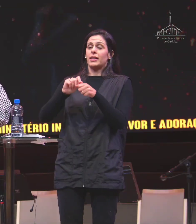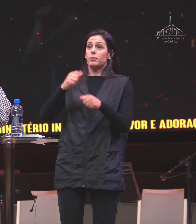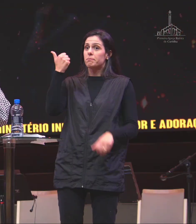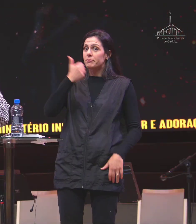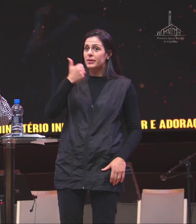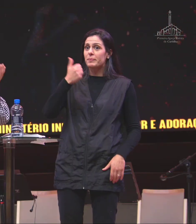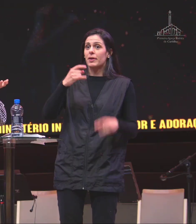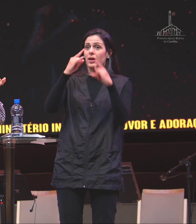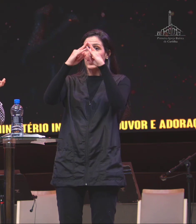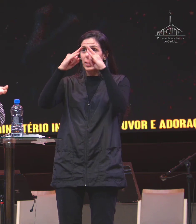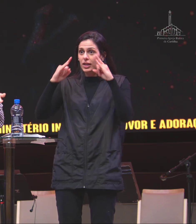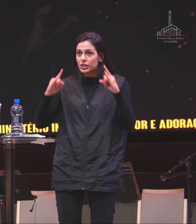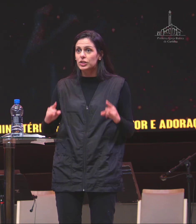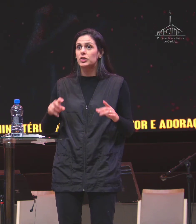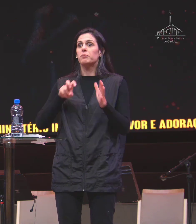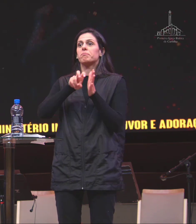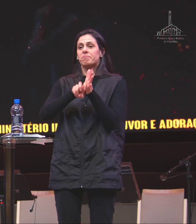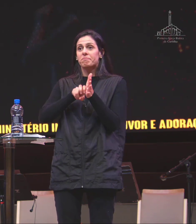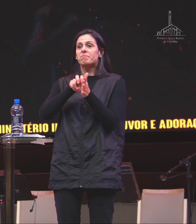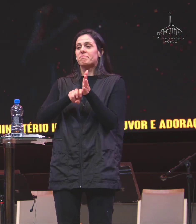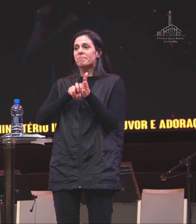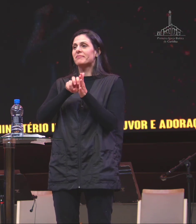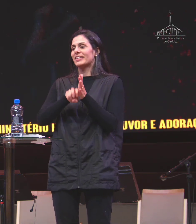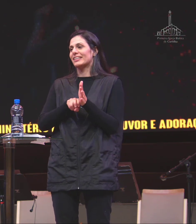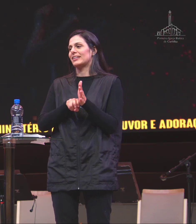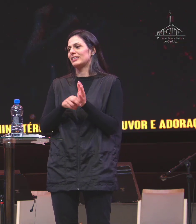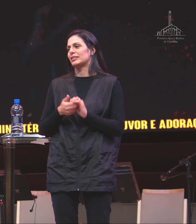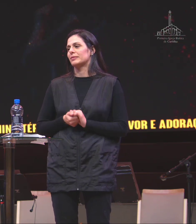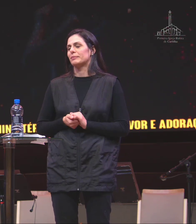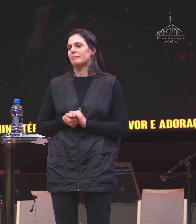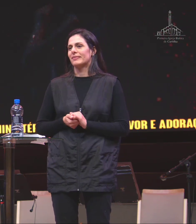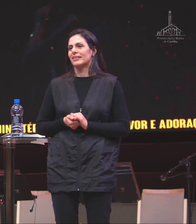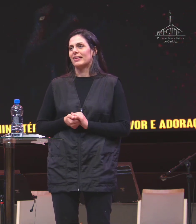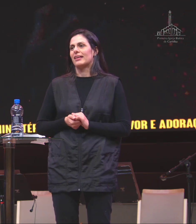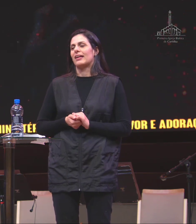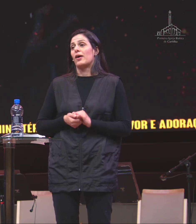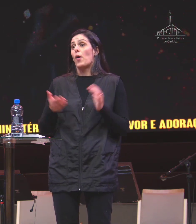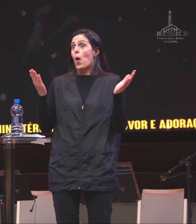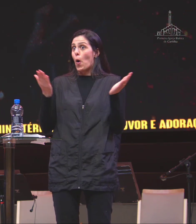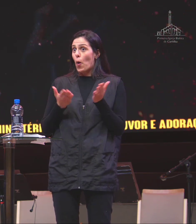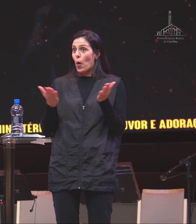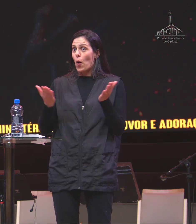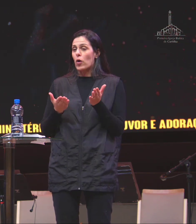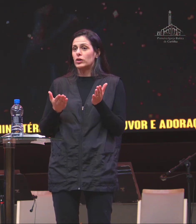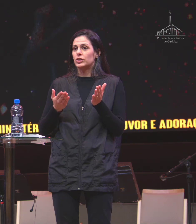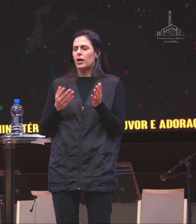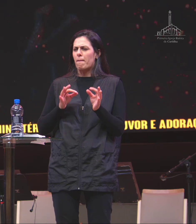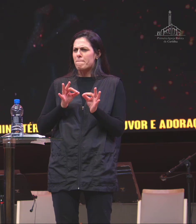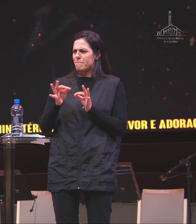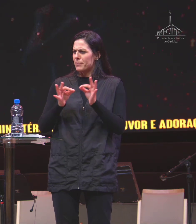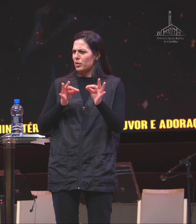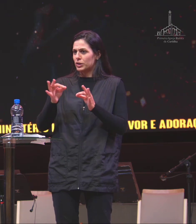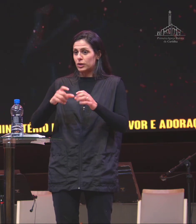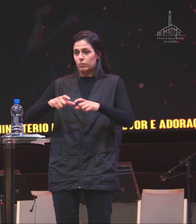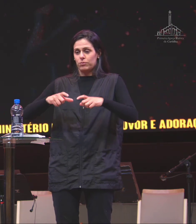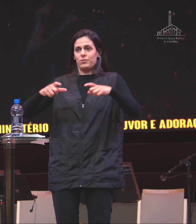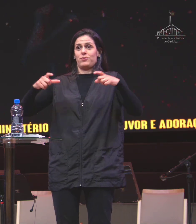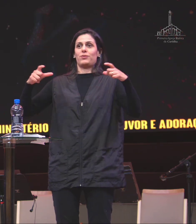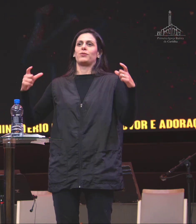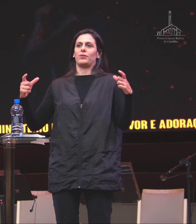faz 45 anos esse ano. E ele teve paralisia cerebral, né, quando ele nasceu. E eu via ele por muito tempo em casa,